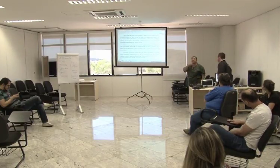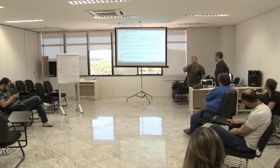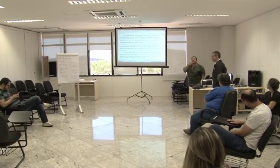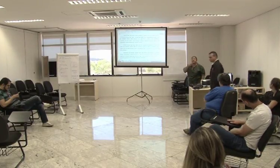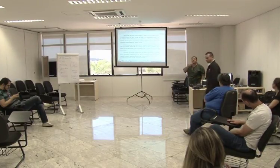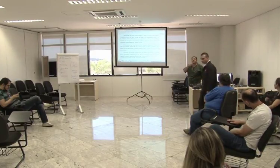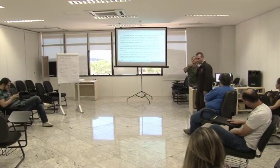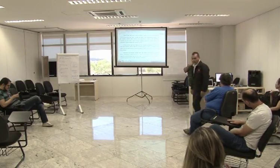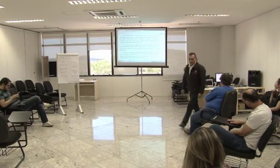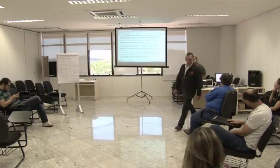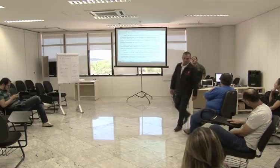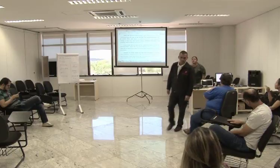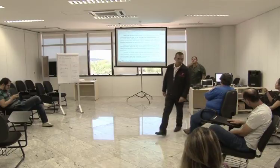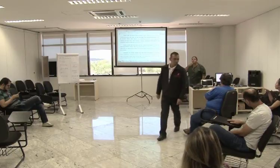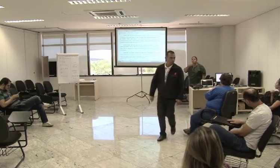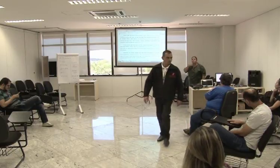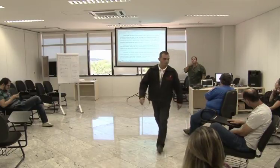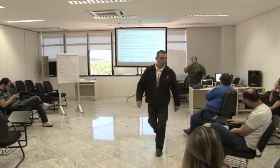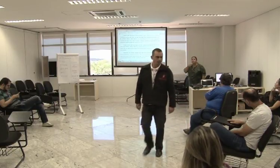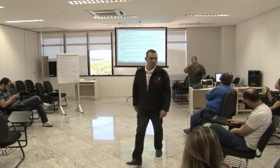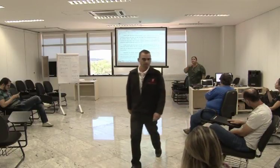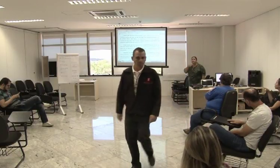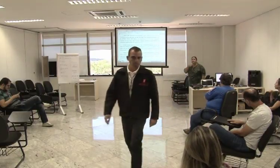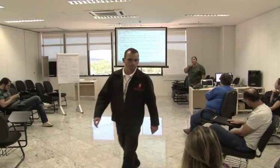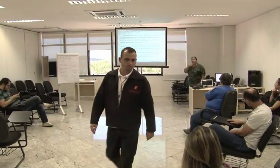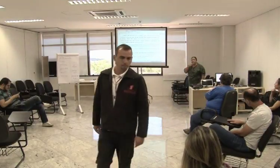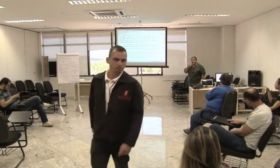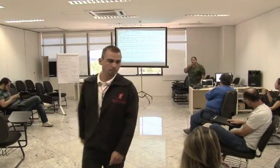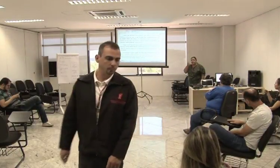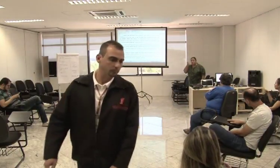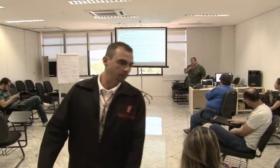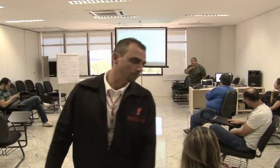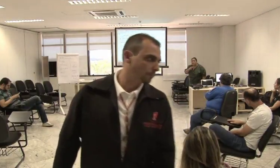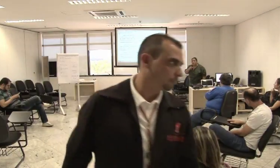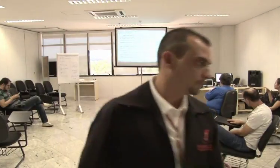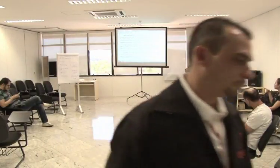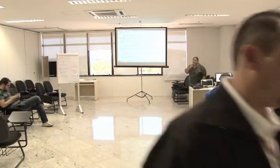aqui. De tipo, você conseguiu?